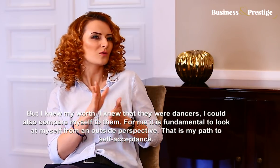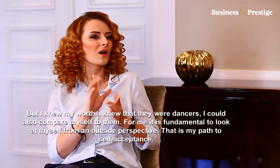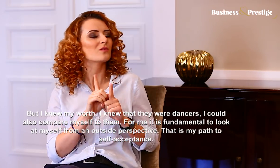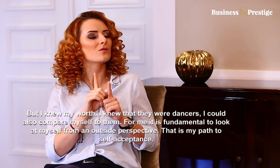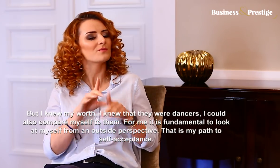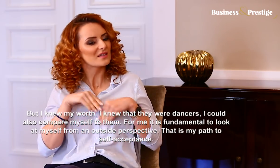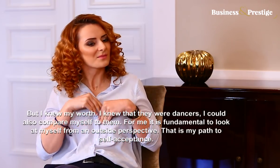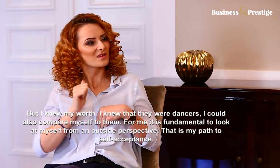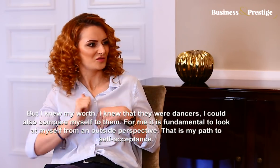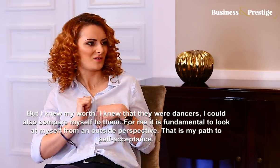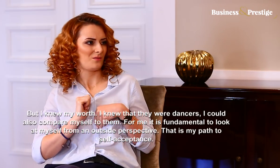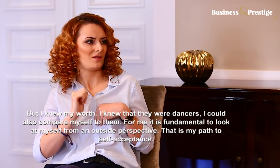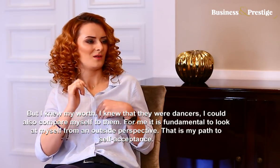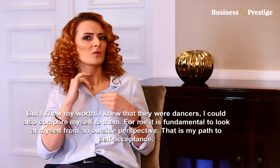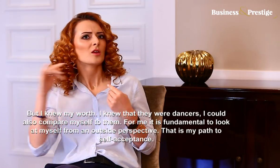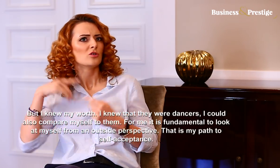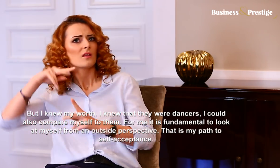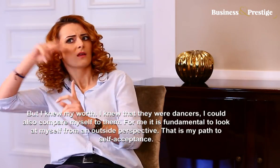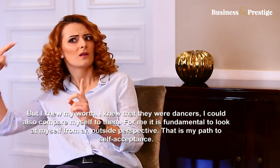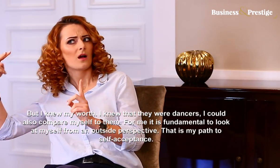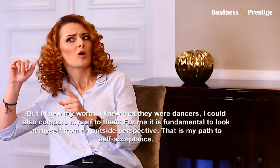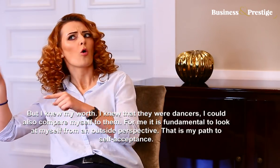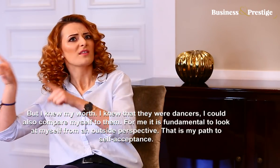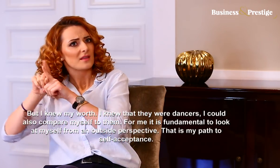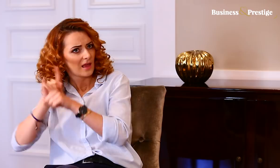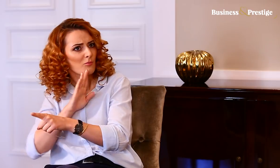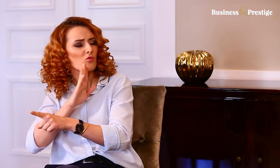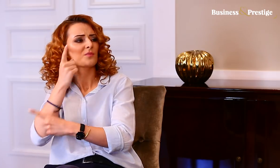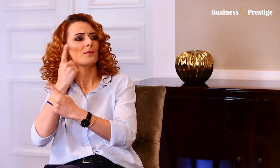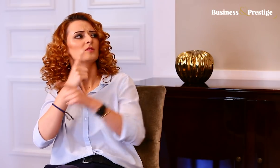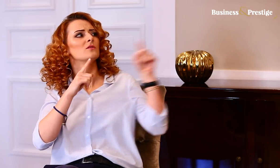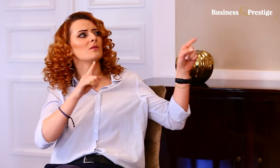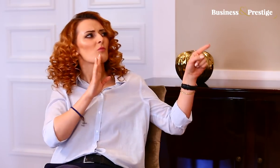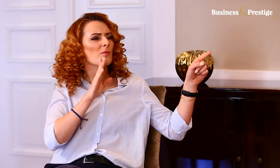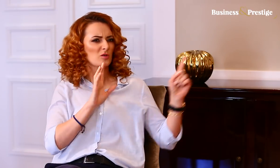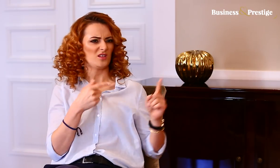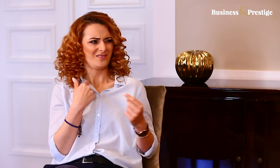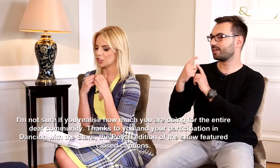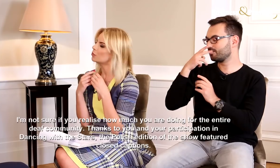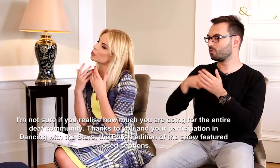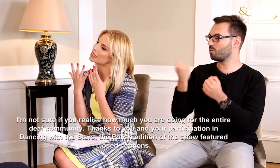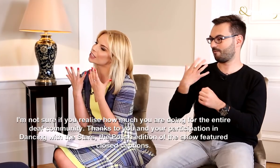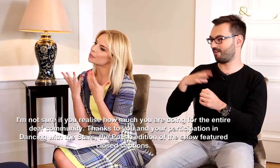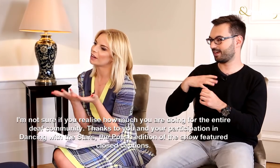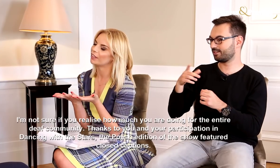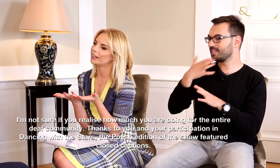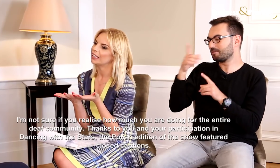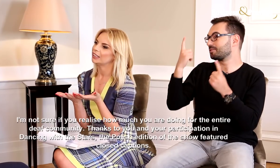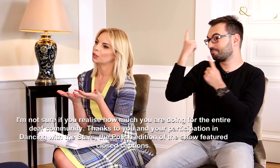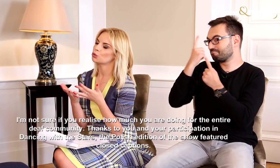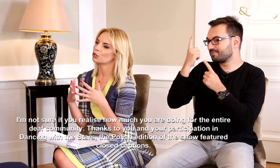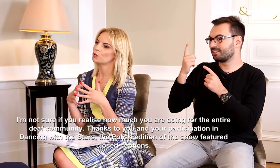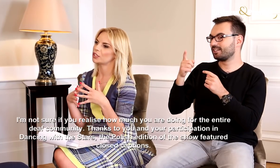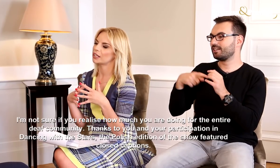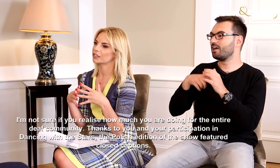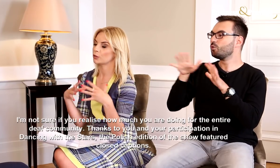z innej strony, z zewnątrz jakby. Zmienić te perspektywy. To jest jakby moja droga do akceptacji siebie. Nie wiem, czy sobie zdajesz sprawę,